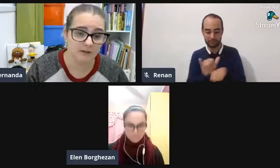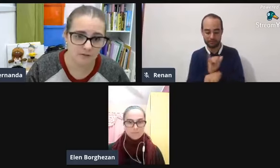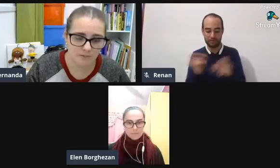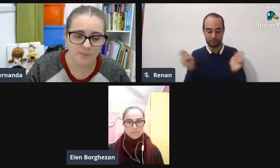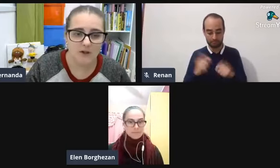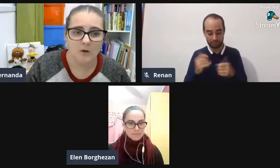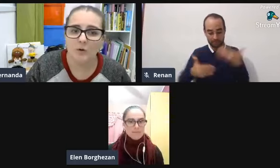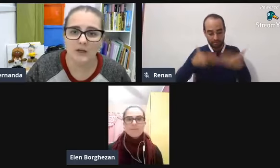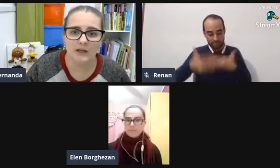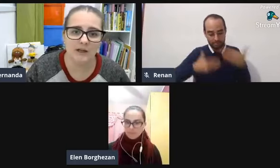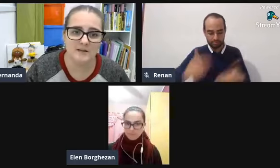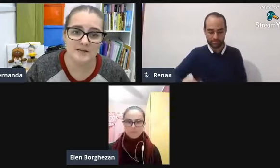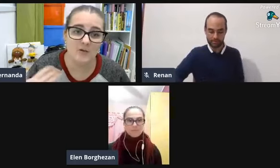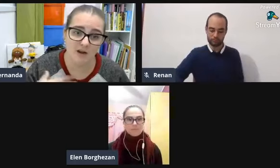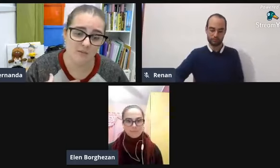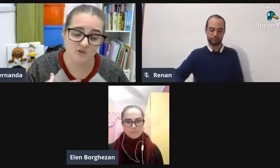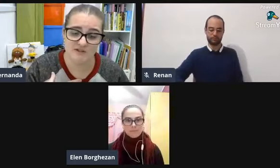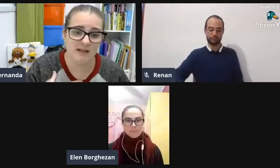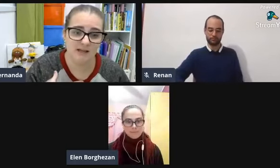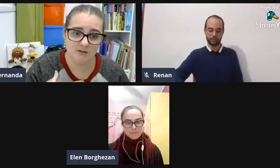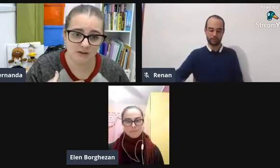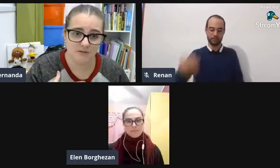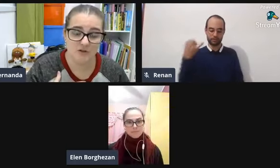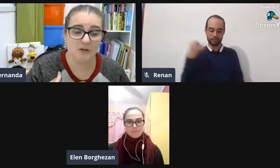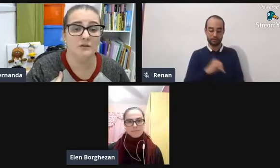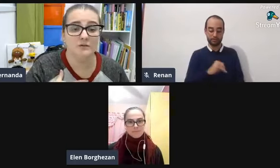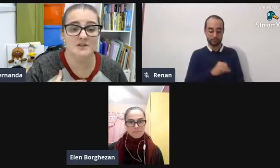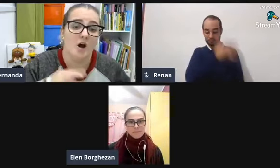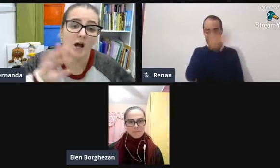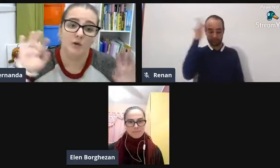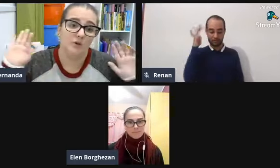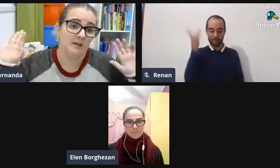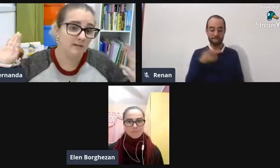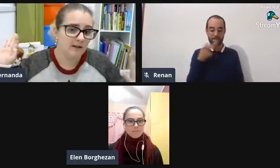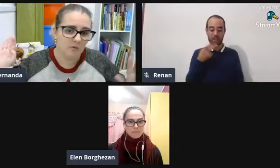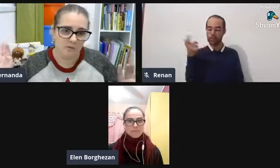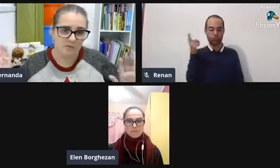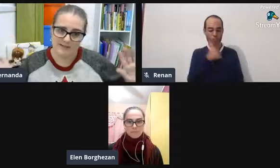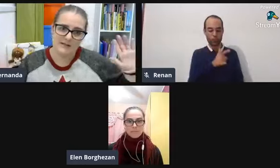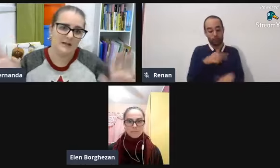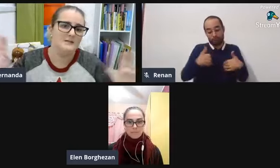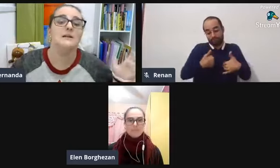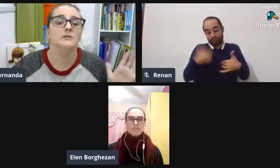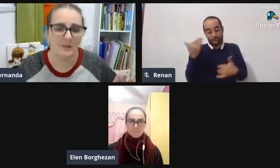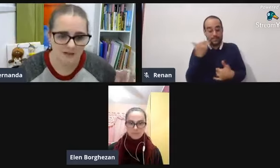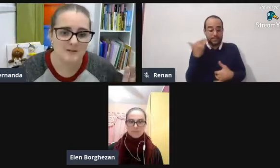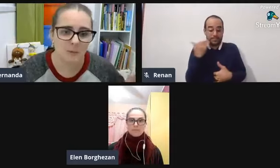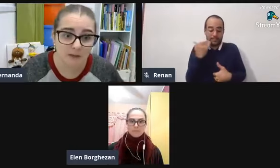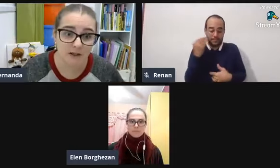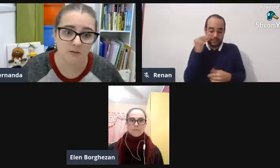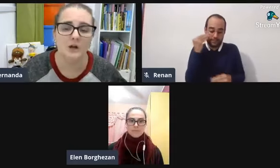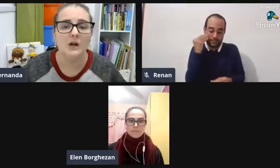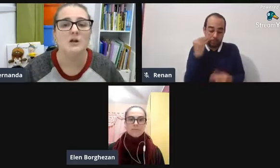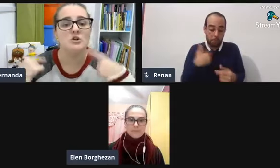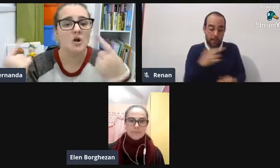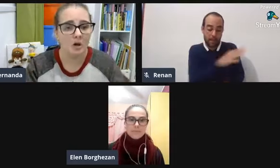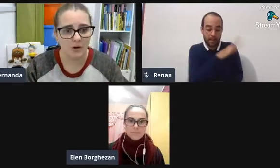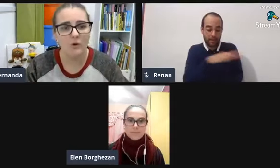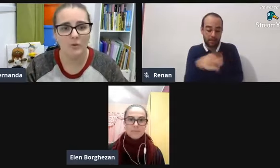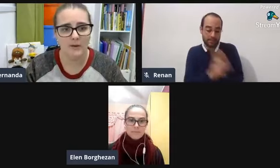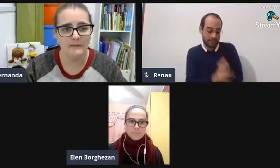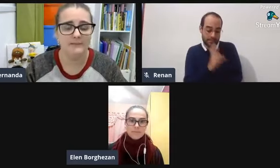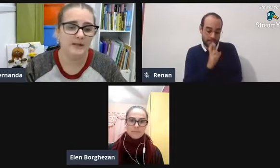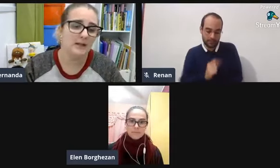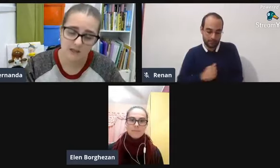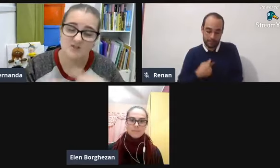vou tentando. Se alguém me disser que não está funcionando, eu vou dizer, olha, eu estou tentando, mas a criança não está me respondendo. Jogo